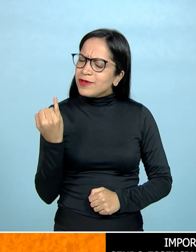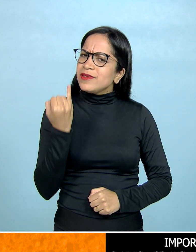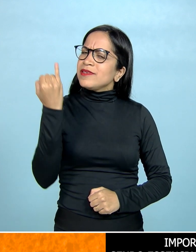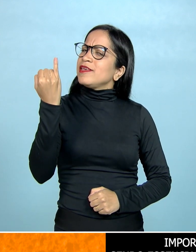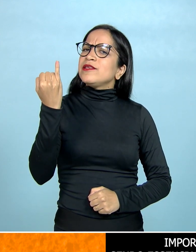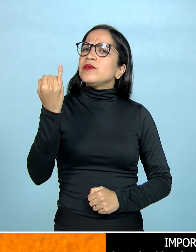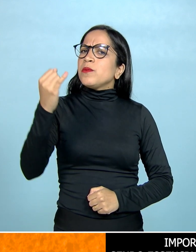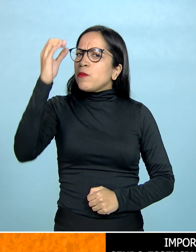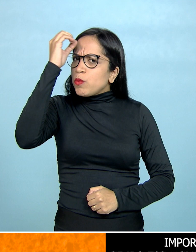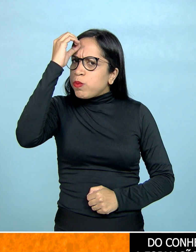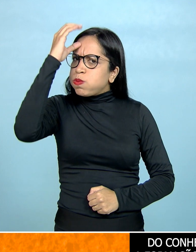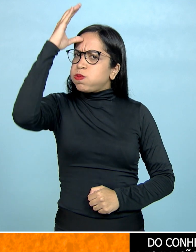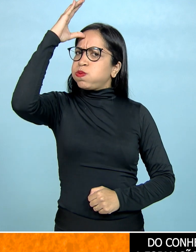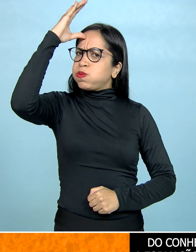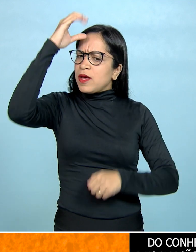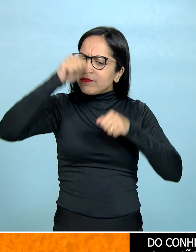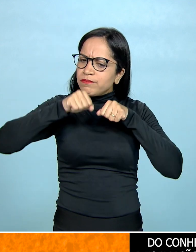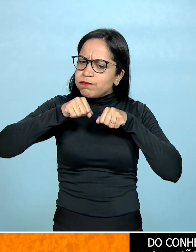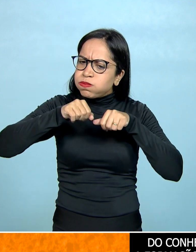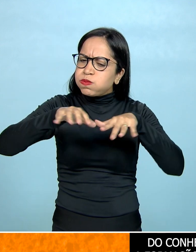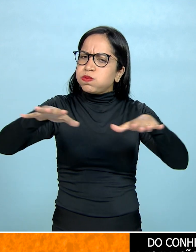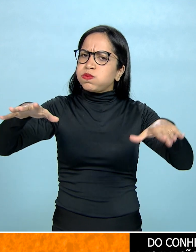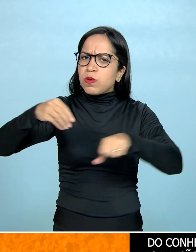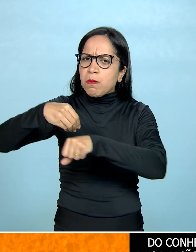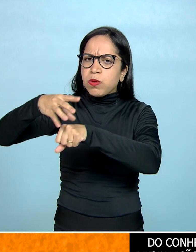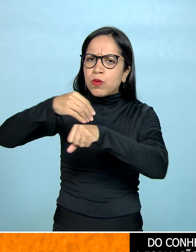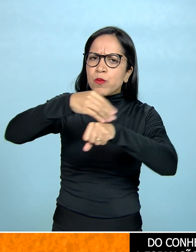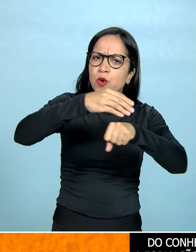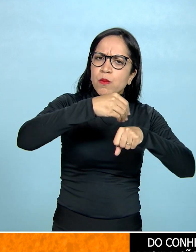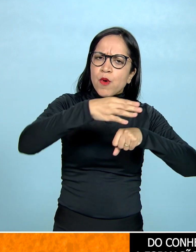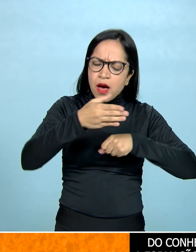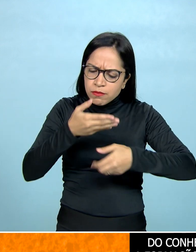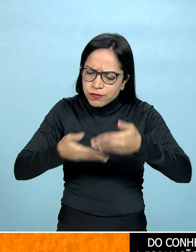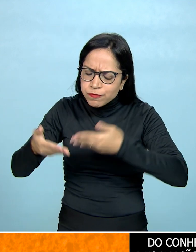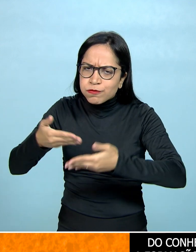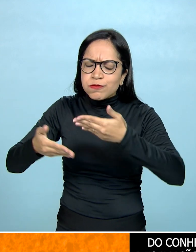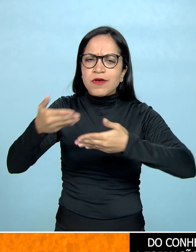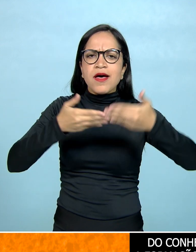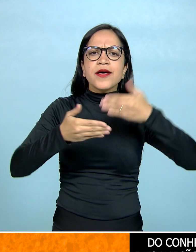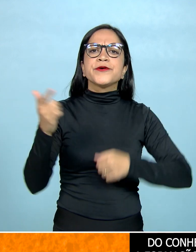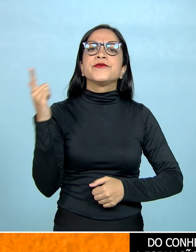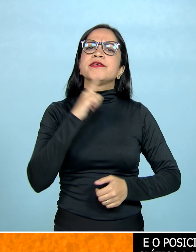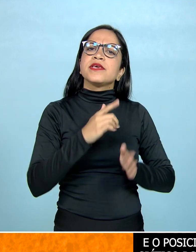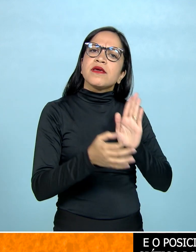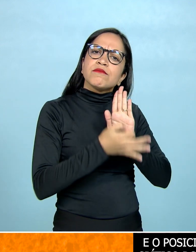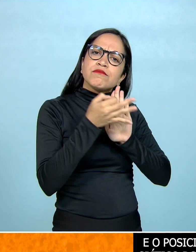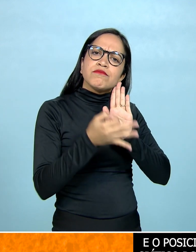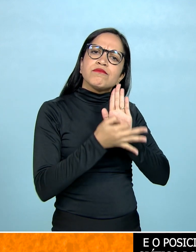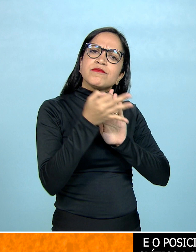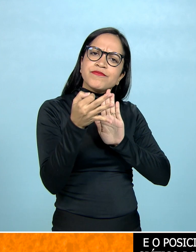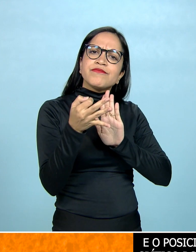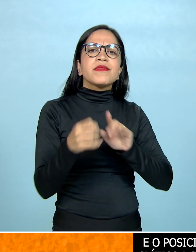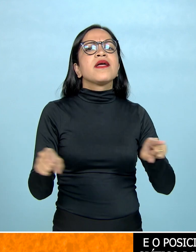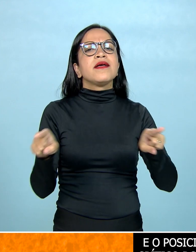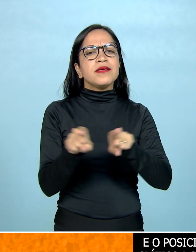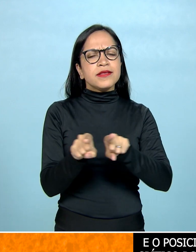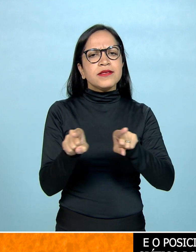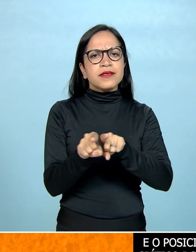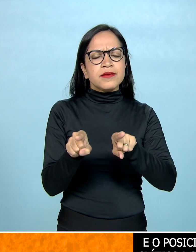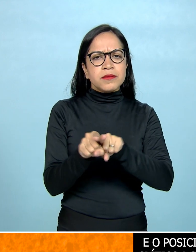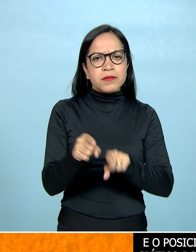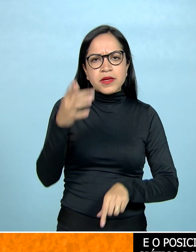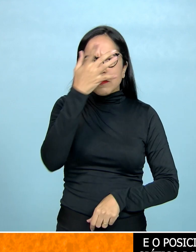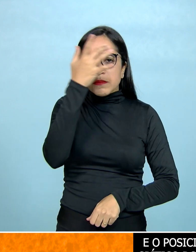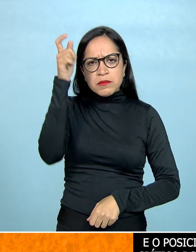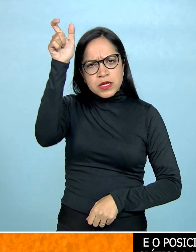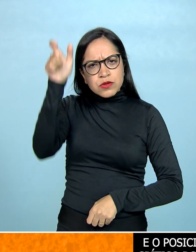essencial para a difusão do conhecimento, a formação de opinião e o posicionamento